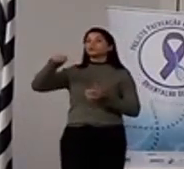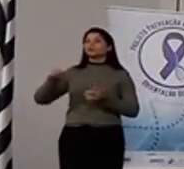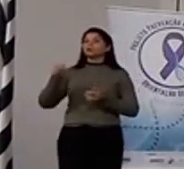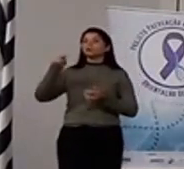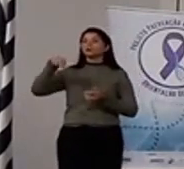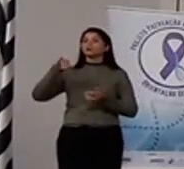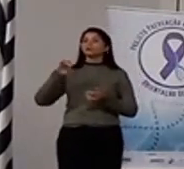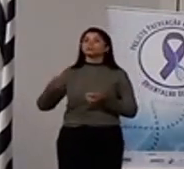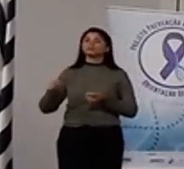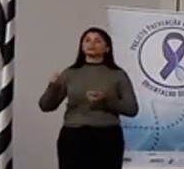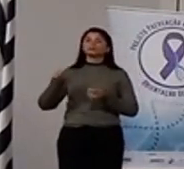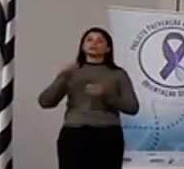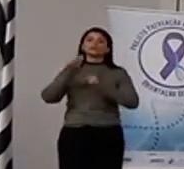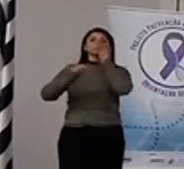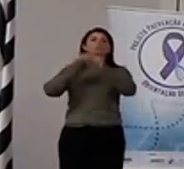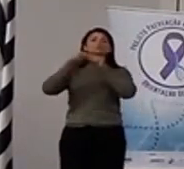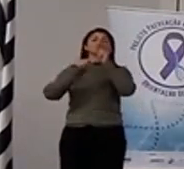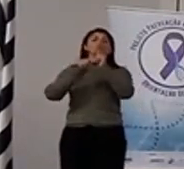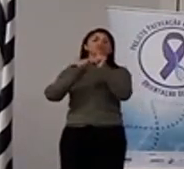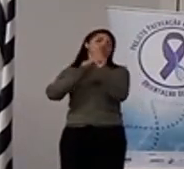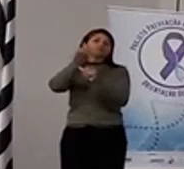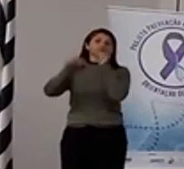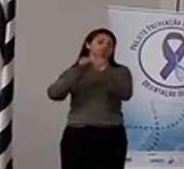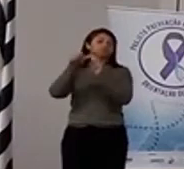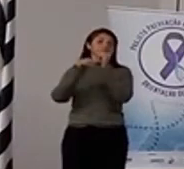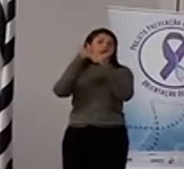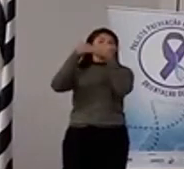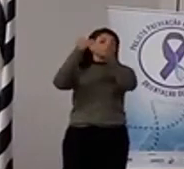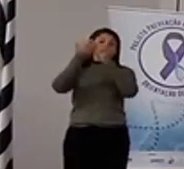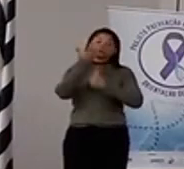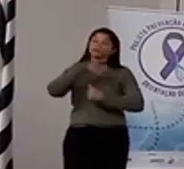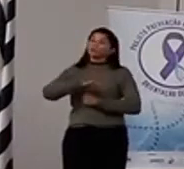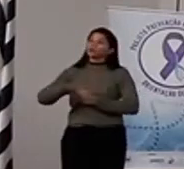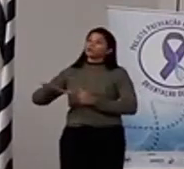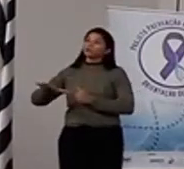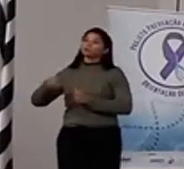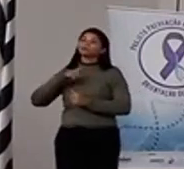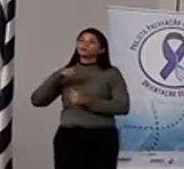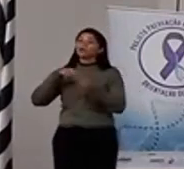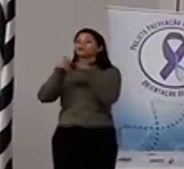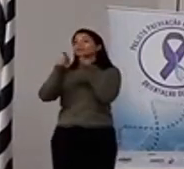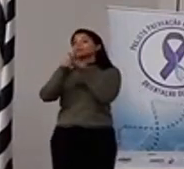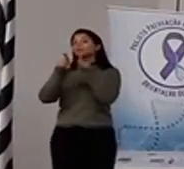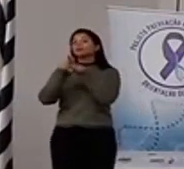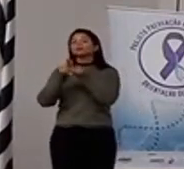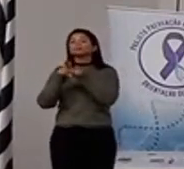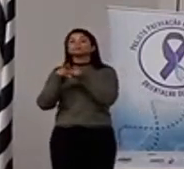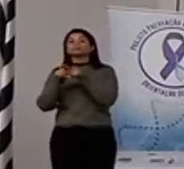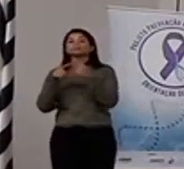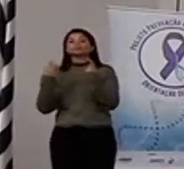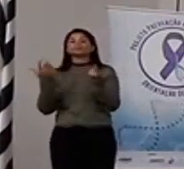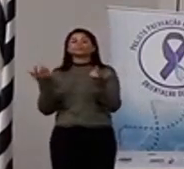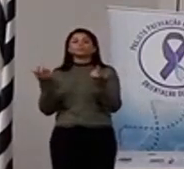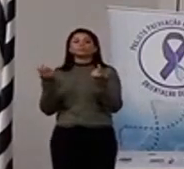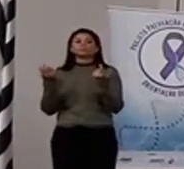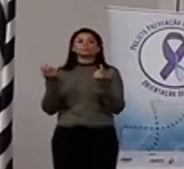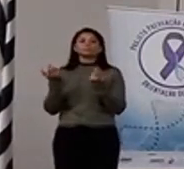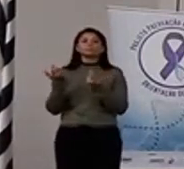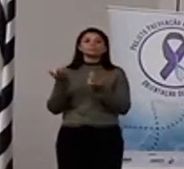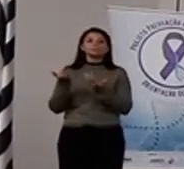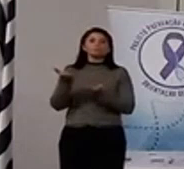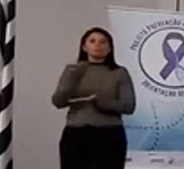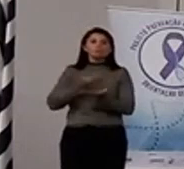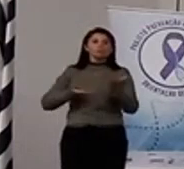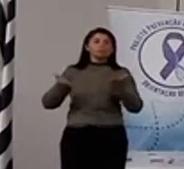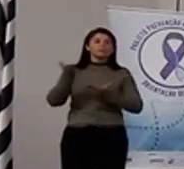você muda o neurodesenvolvimento da criança. Então, tem outras vezes é apenas uma questão de reabilitação mesmo, né? Por exemplo, a gente sabe que